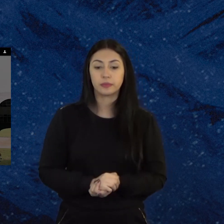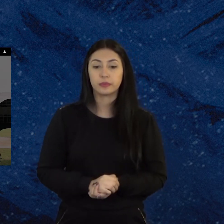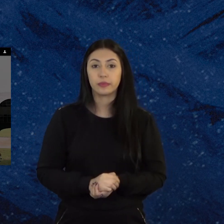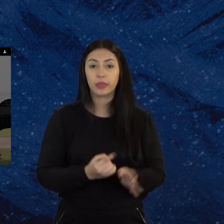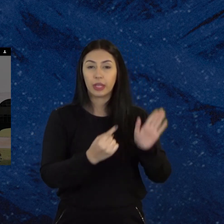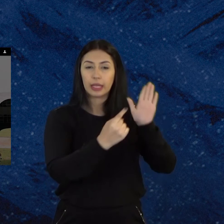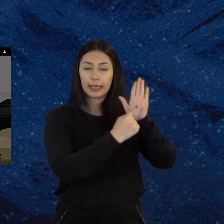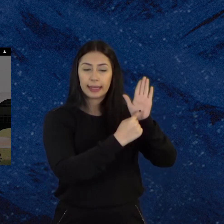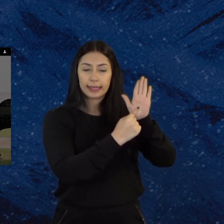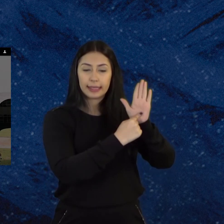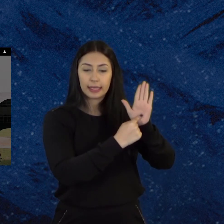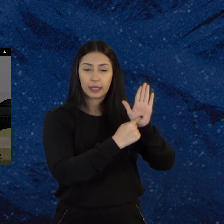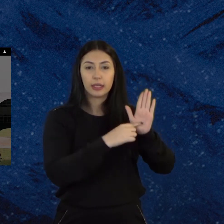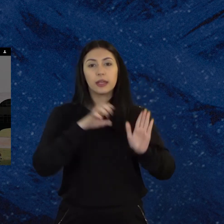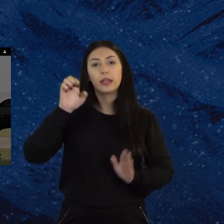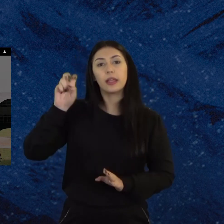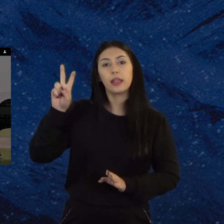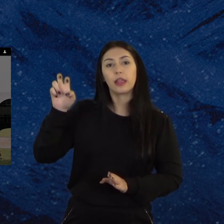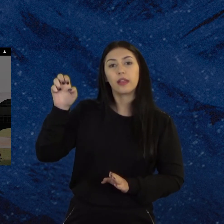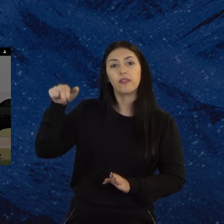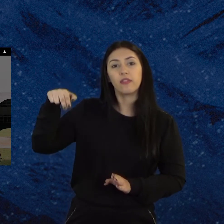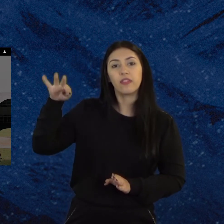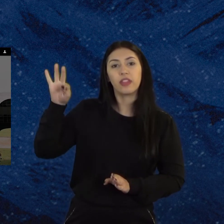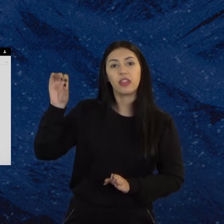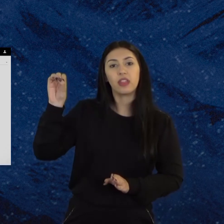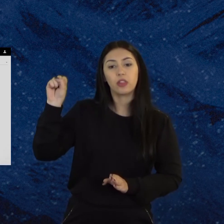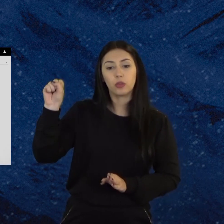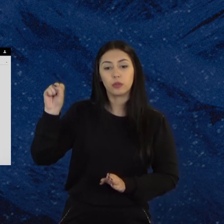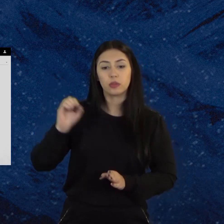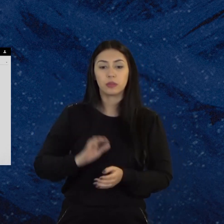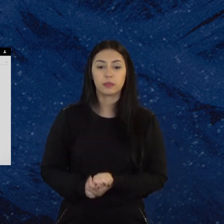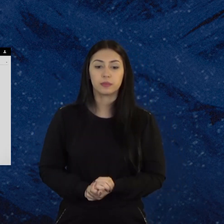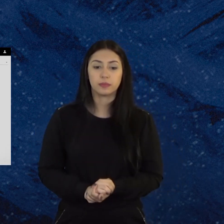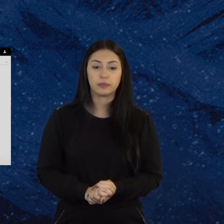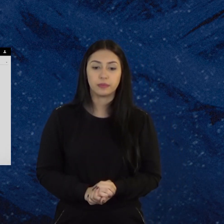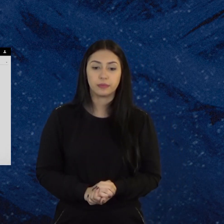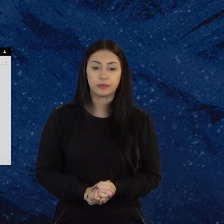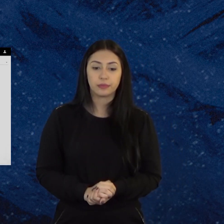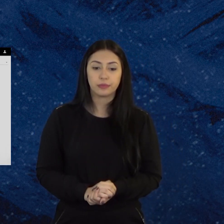clicar em eventos, certo?